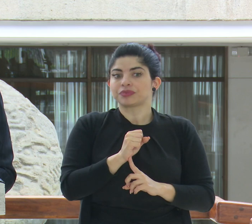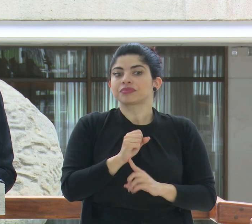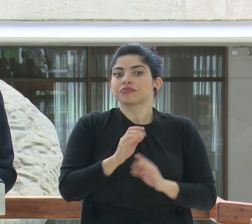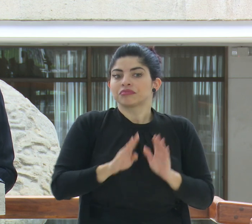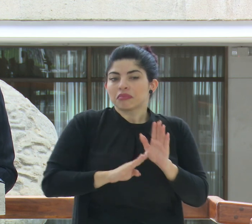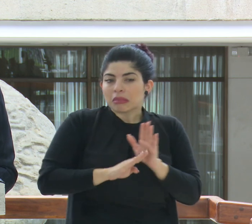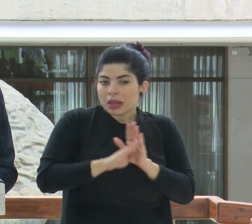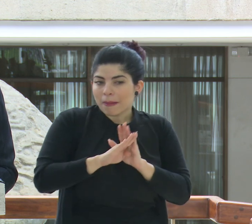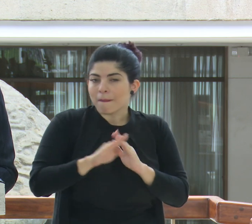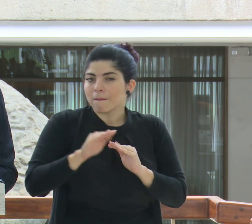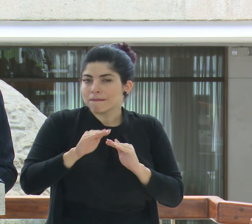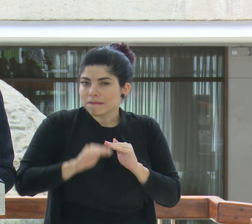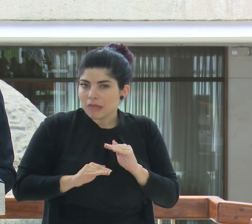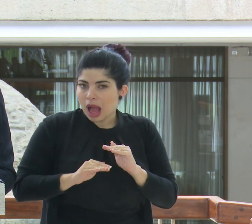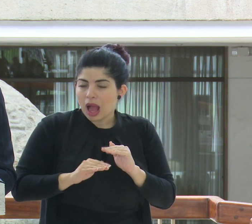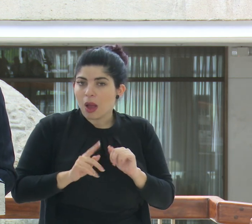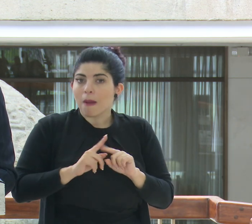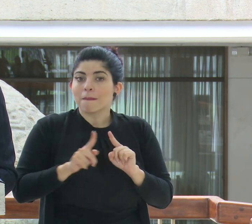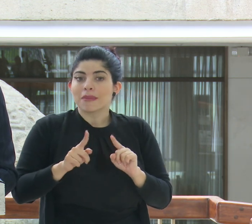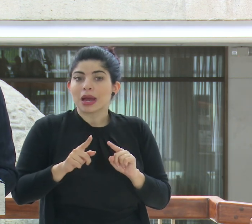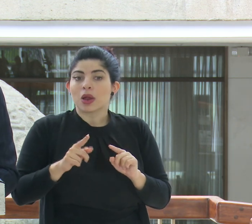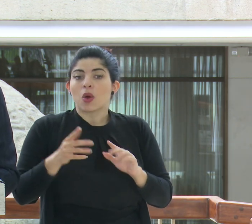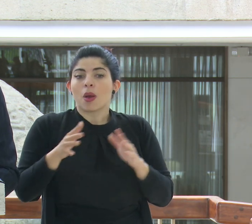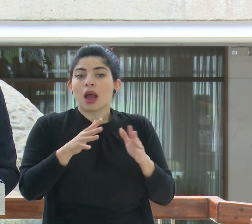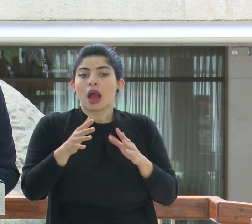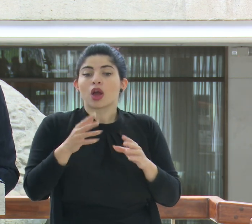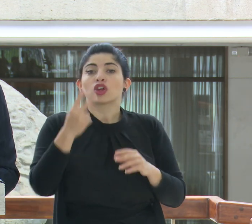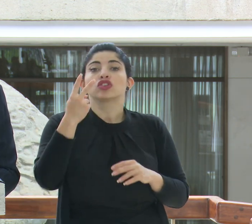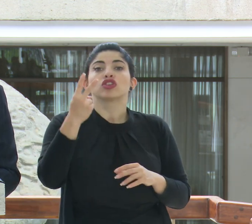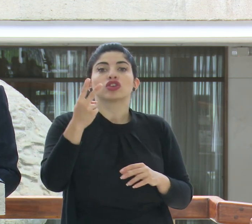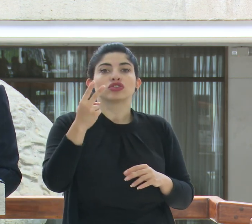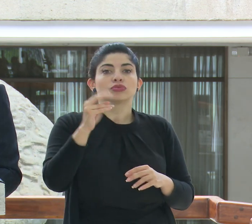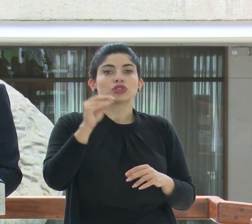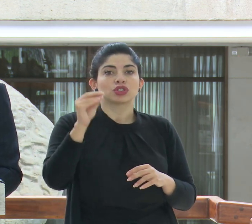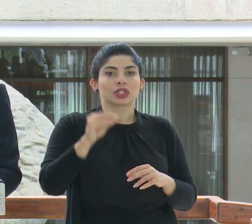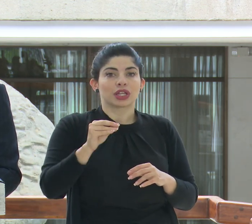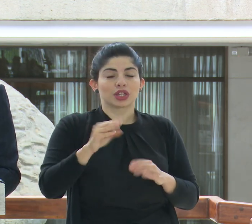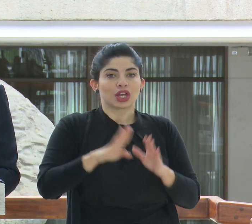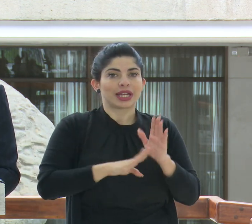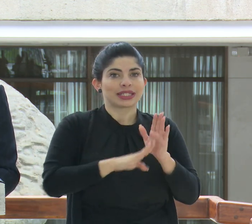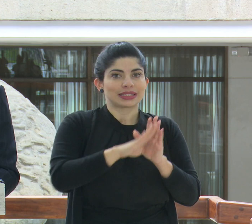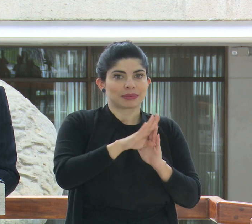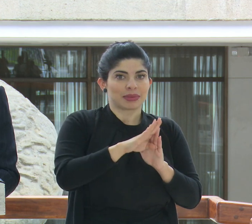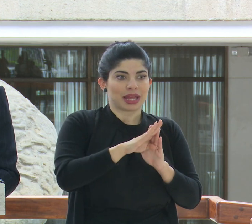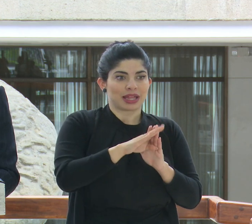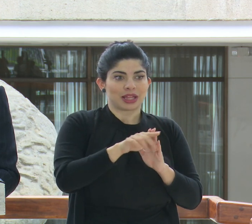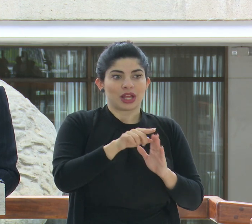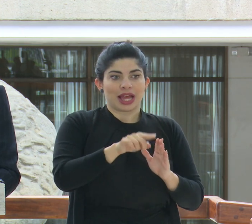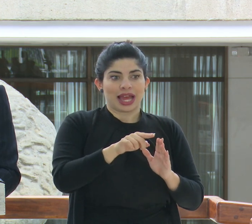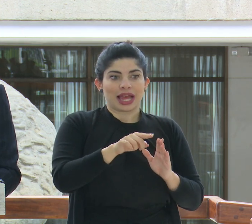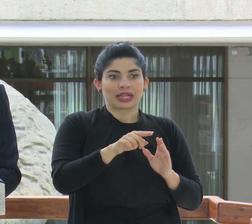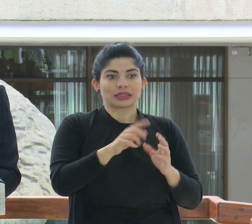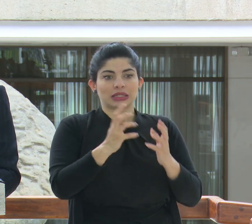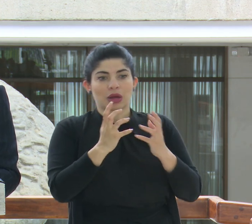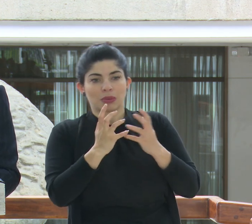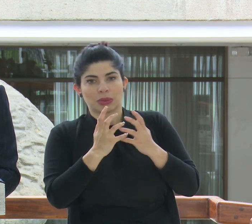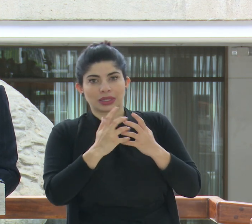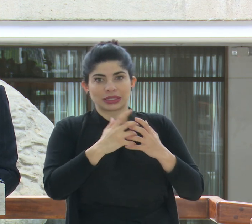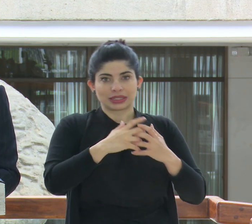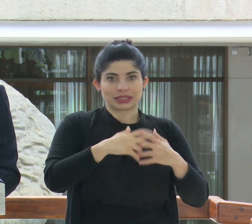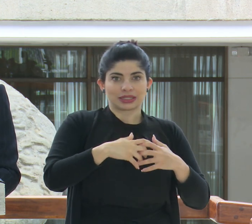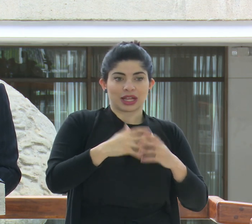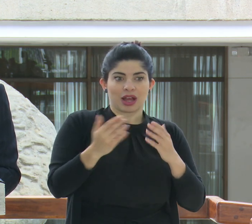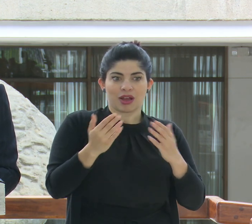crecimiento bajo, vamos a tener estimado un crecimiento del 2, que tiene algún grado de resiliencia comparativamente con la